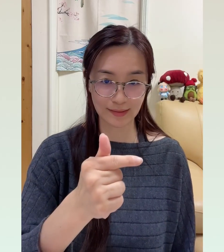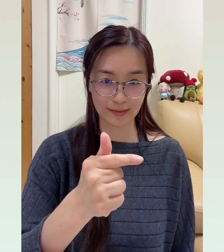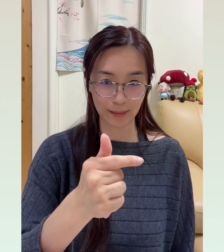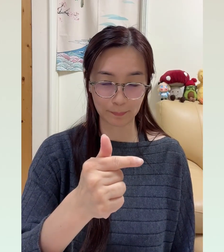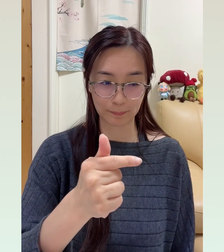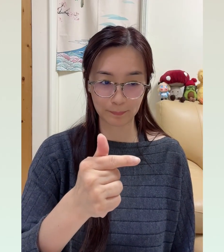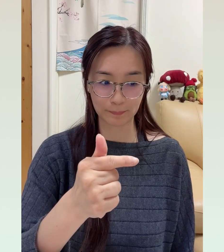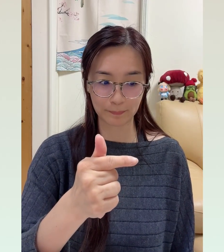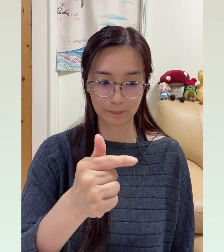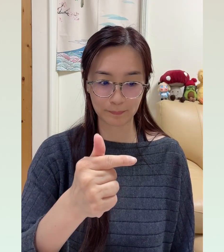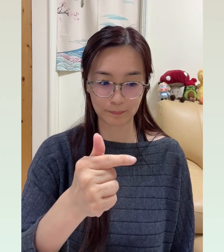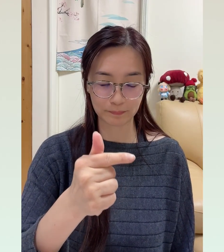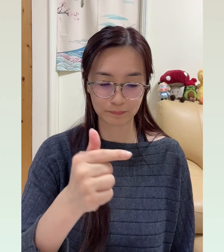10